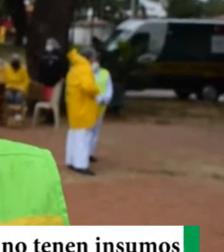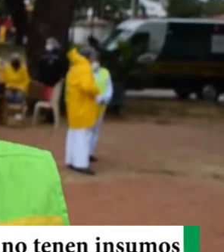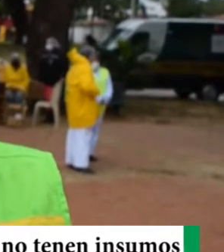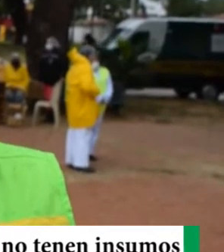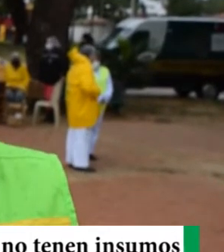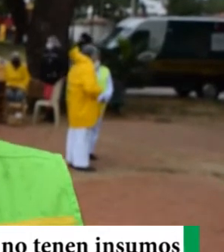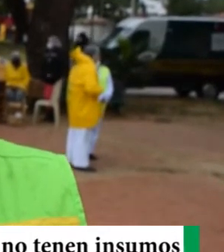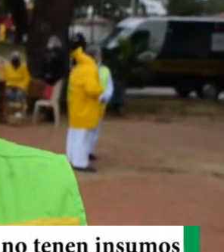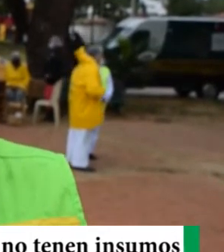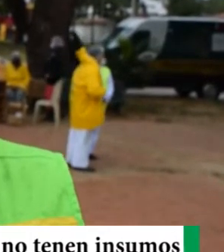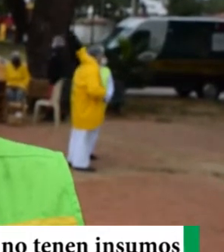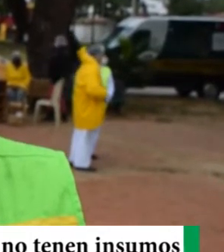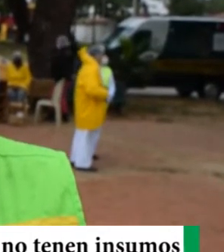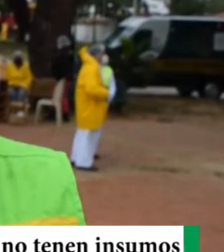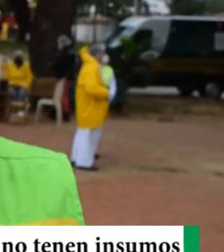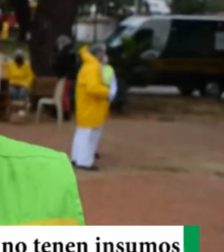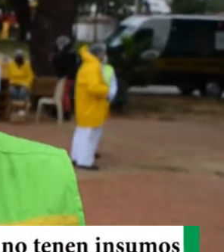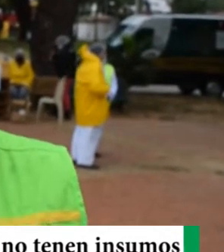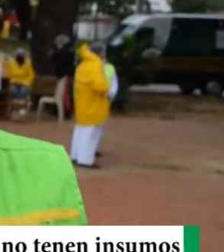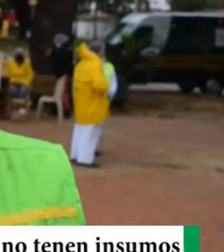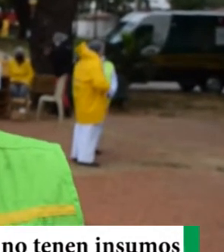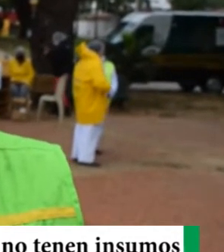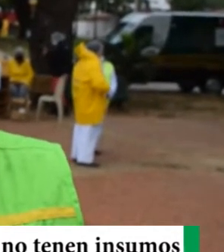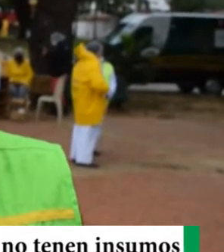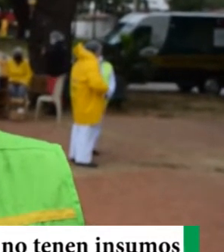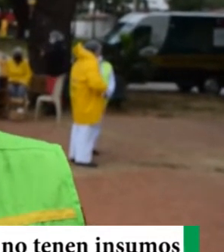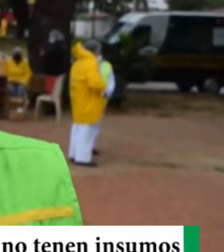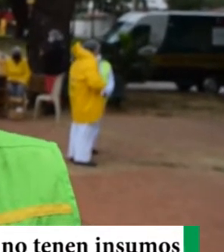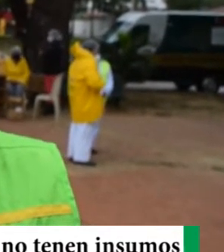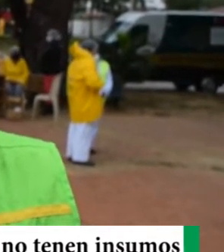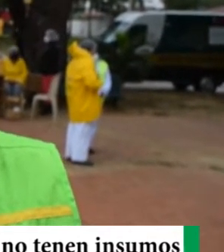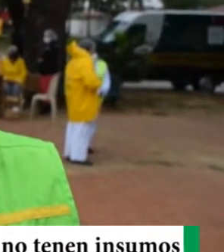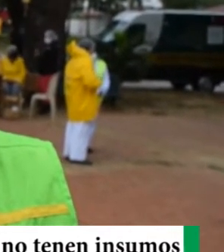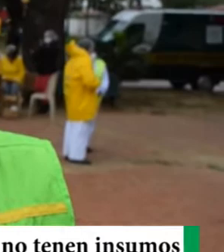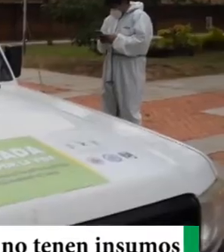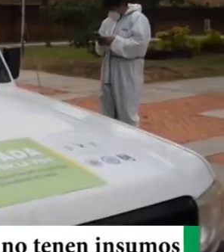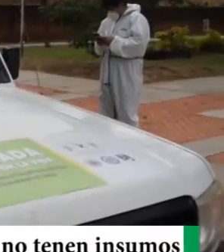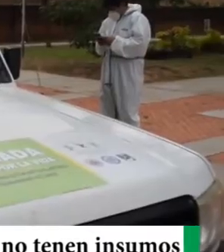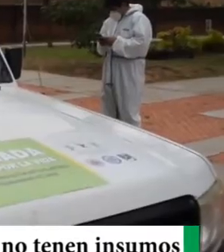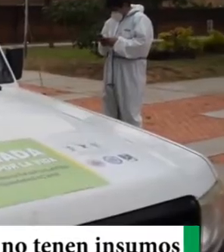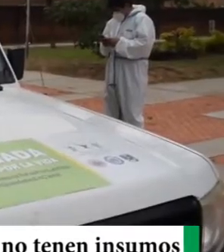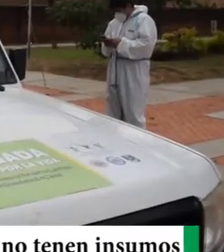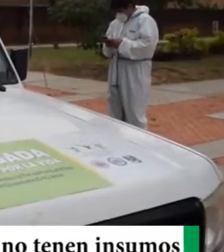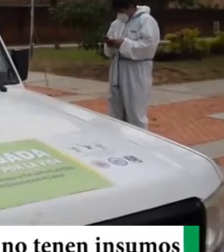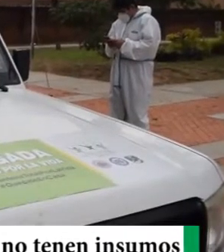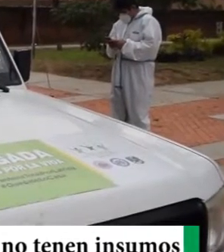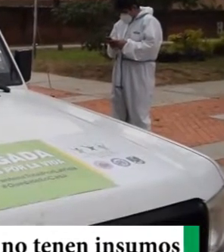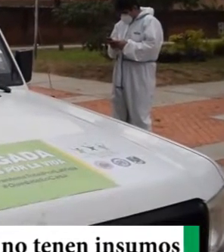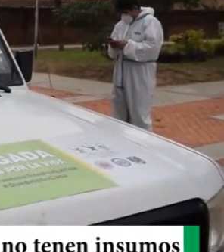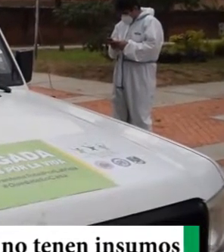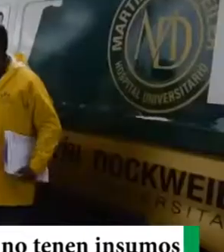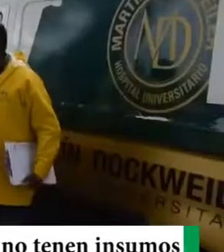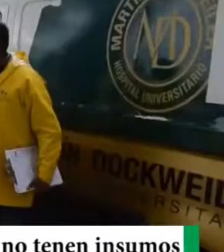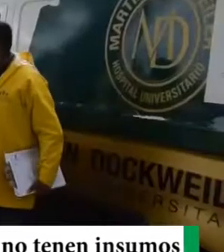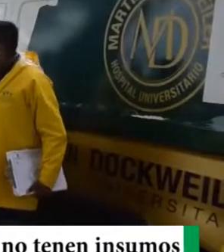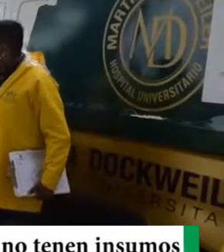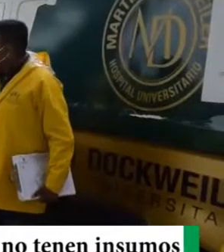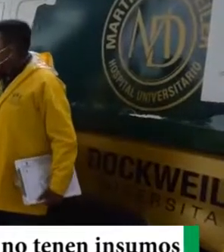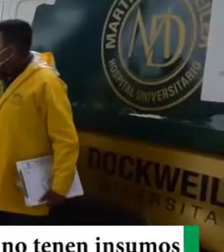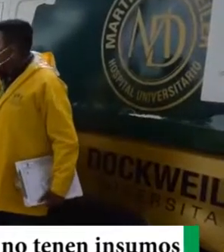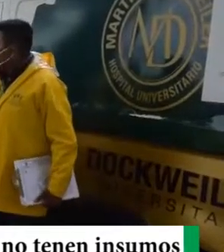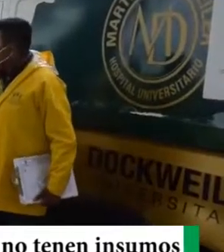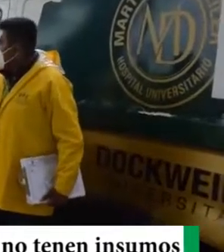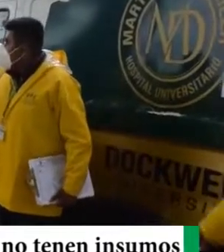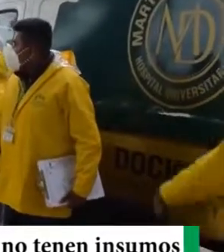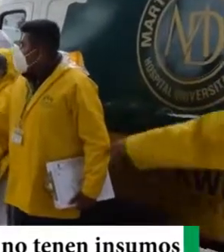187, 188, 297, 138 y 137. Han salido aproximadamente 5 brigadas que consta de más de